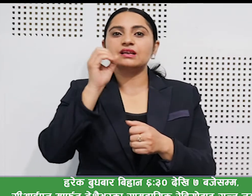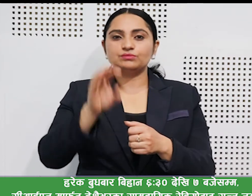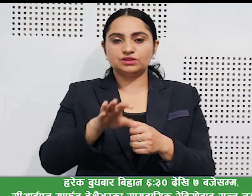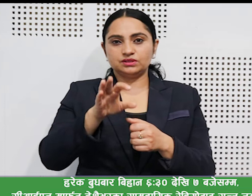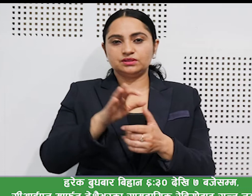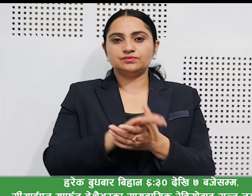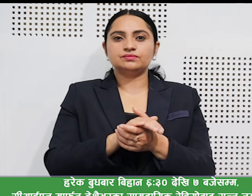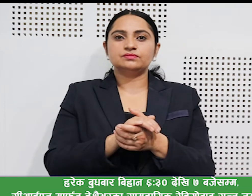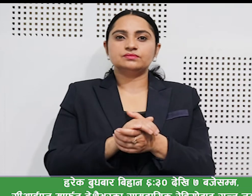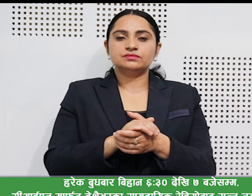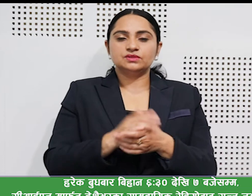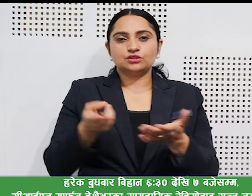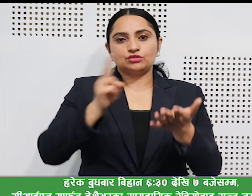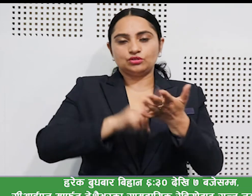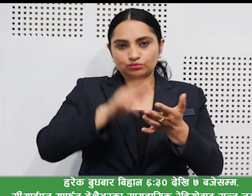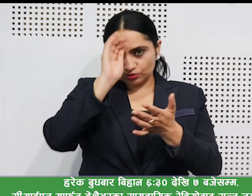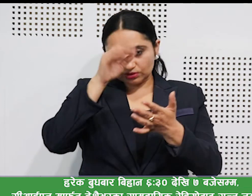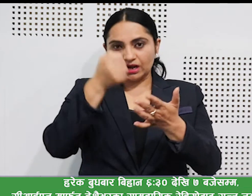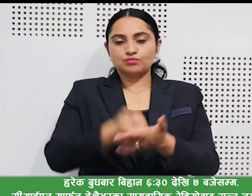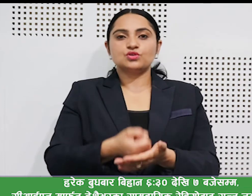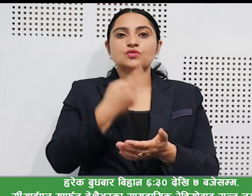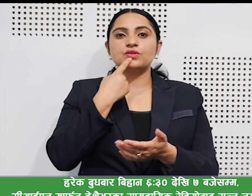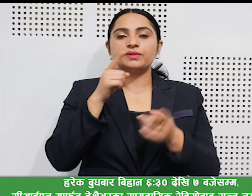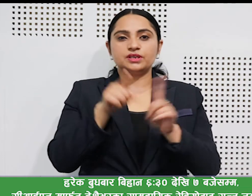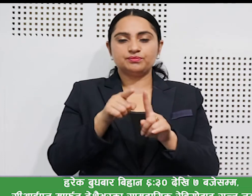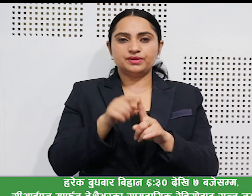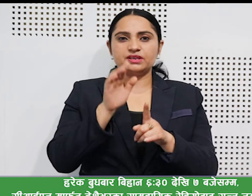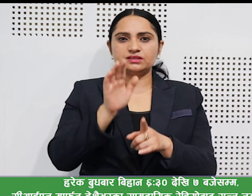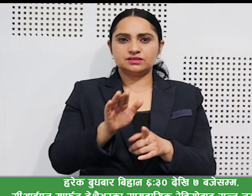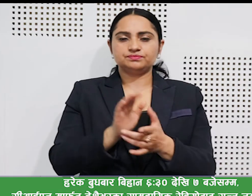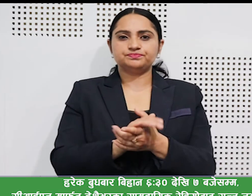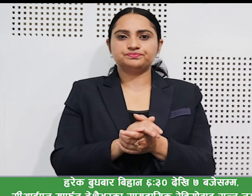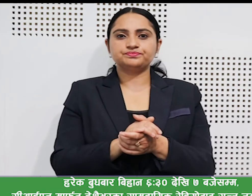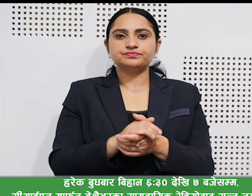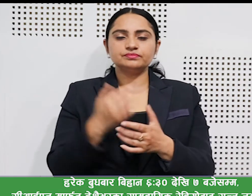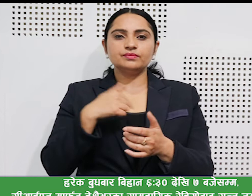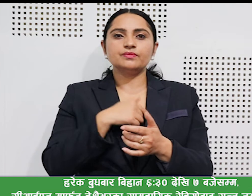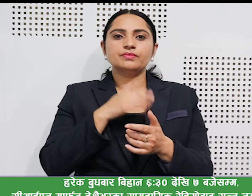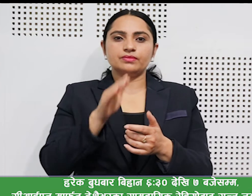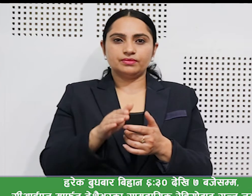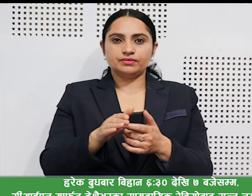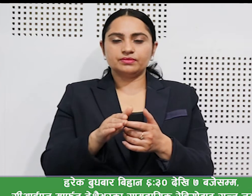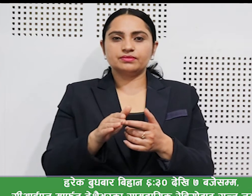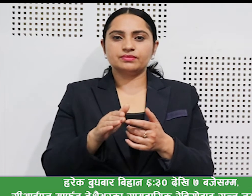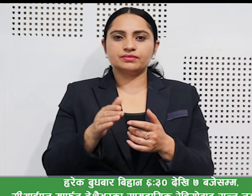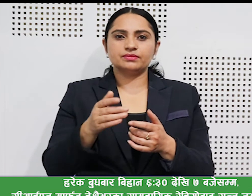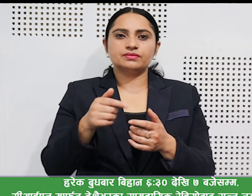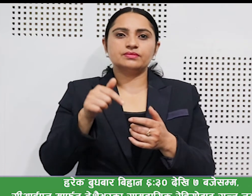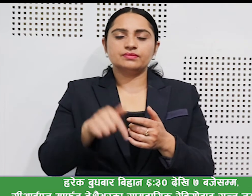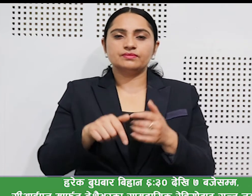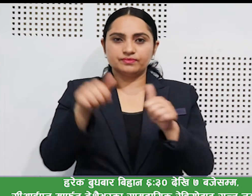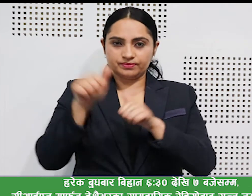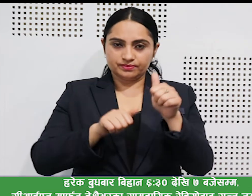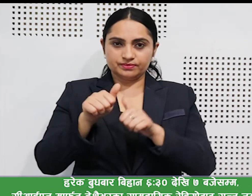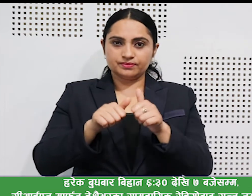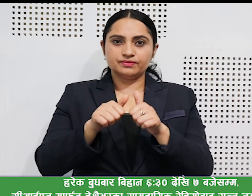समुदायमा अझै बढ्ता सूचना पुर्याउने भन्ने पनि छ। त्यसै गरी चाहिँ लोकल डिजास्टर रेजिलियन्स फ्रेमवर्क भनेर हामीले 2004 अक्टोबरको पानी जुन